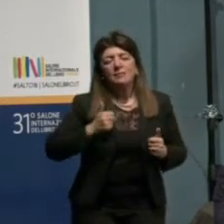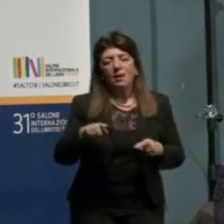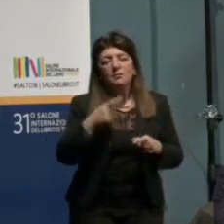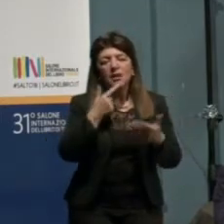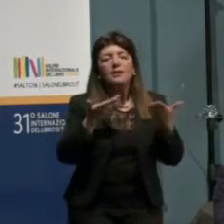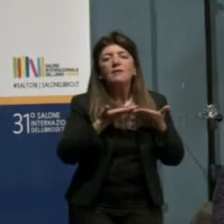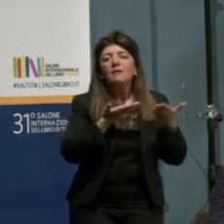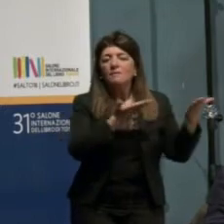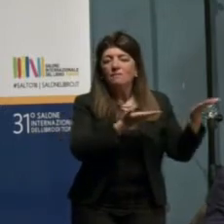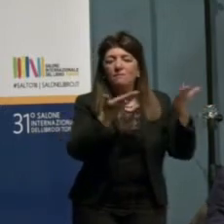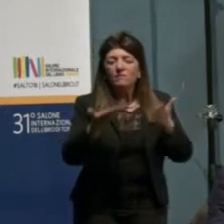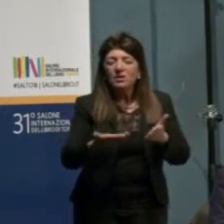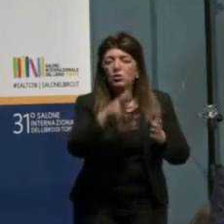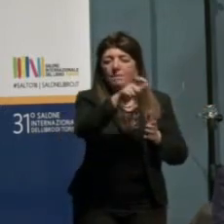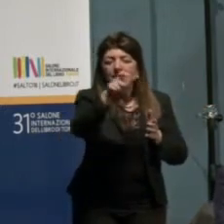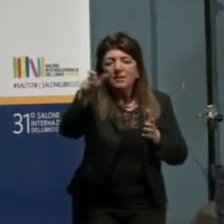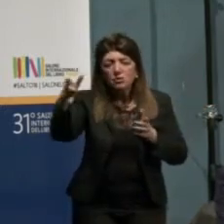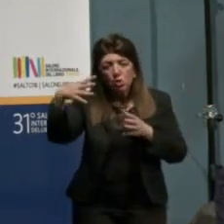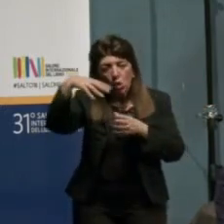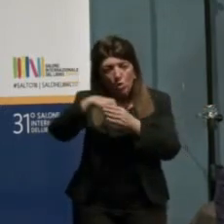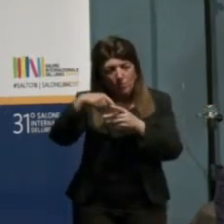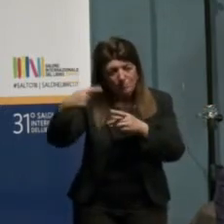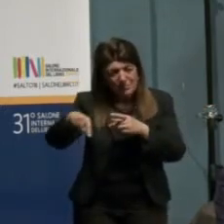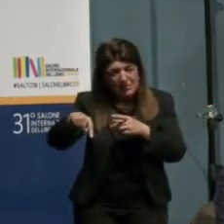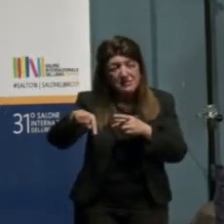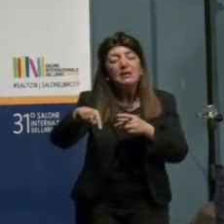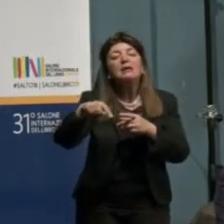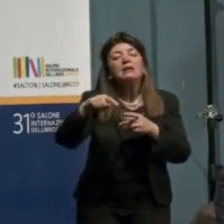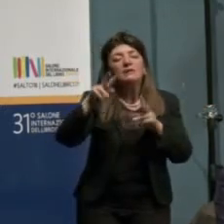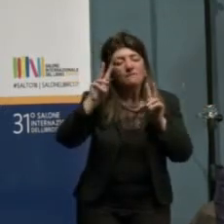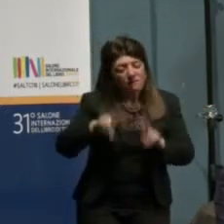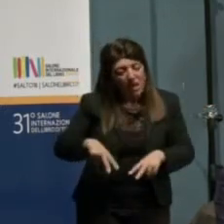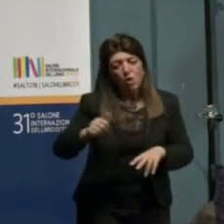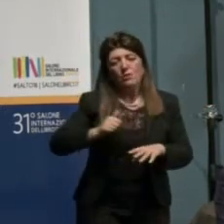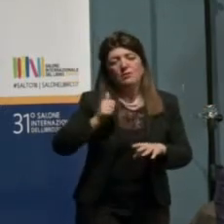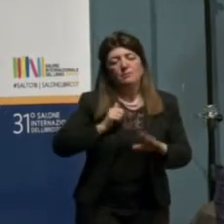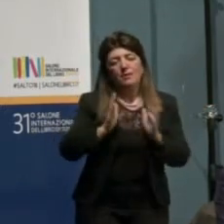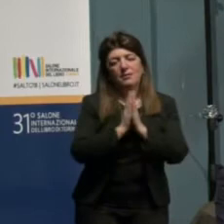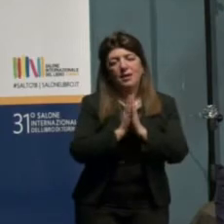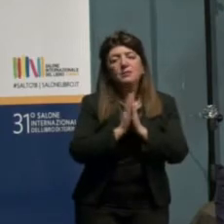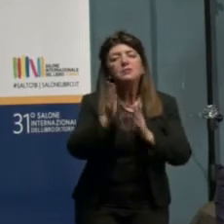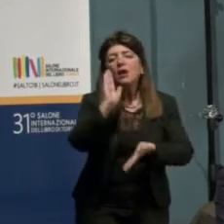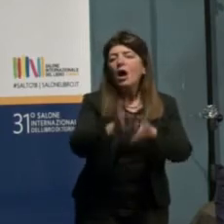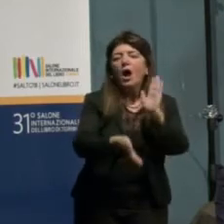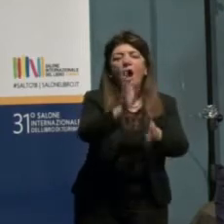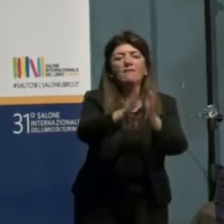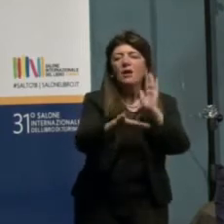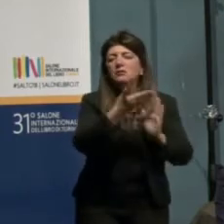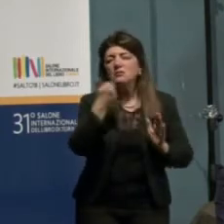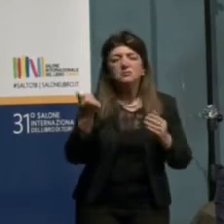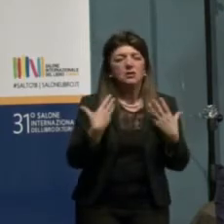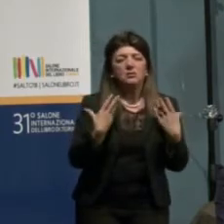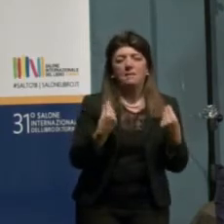le persone che fanno parte della scorta mediatica e se veramente indipendenti ad andare avanti senza paura